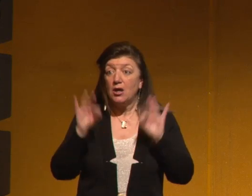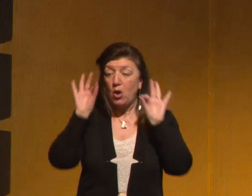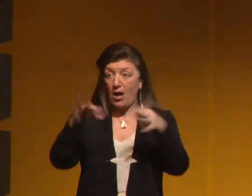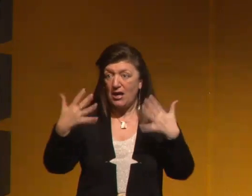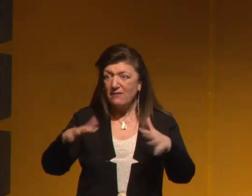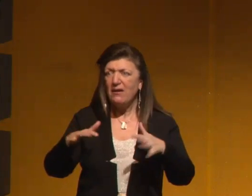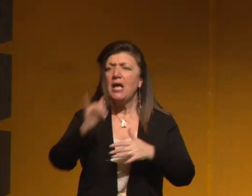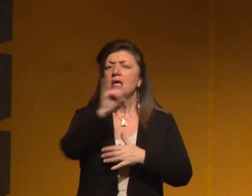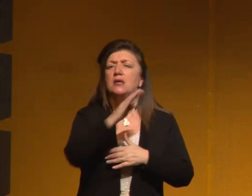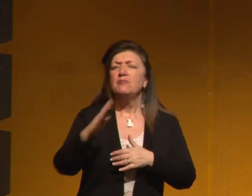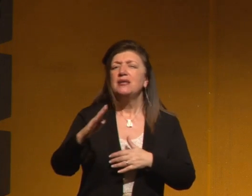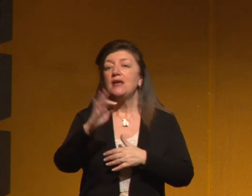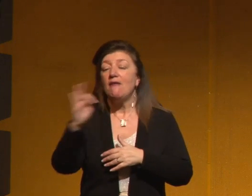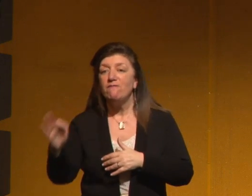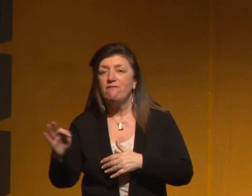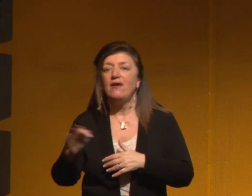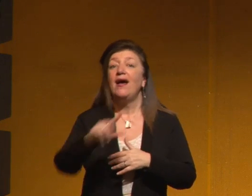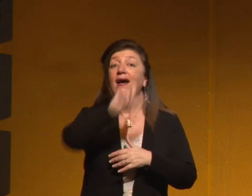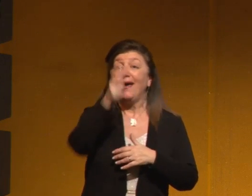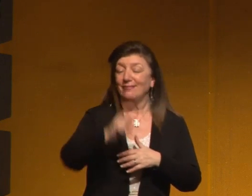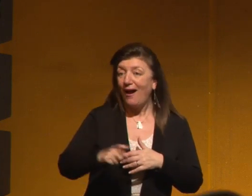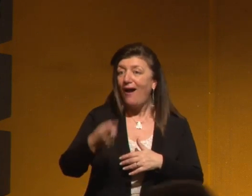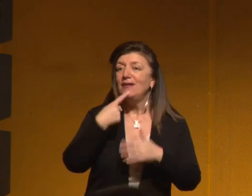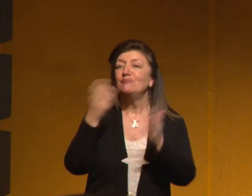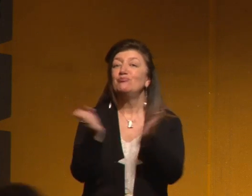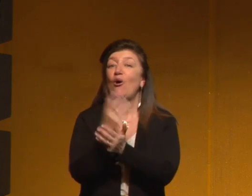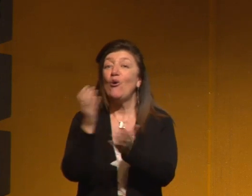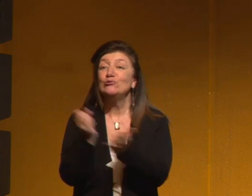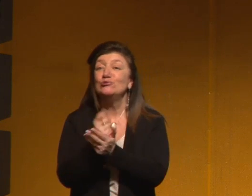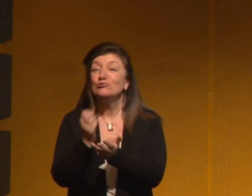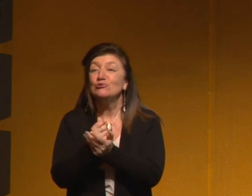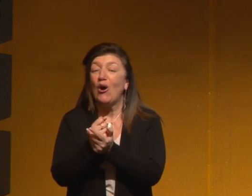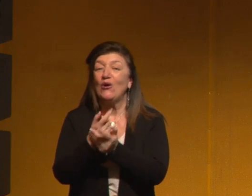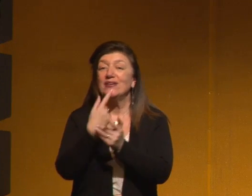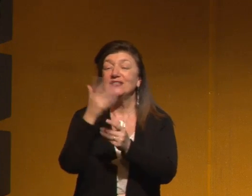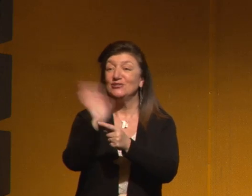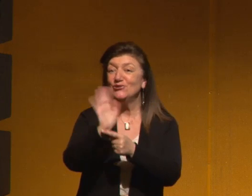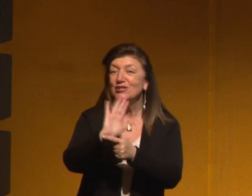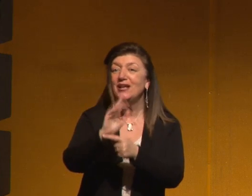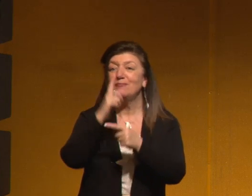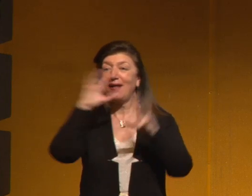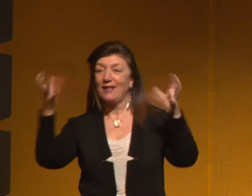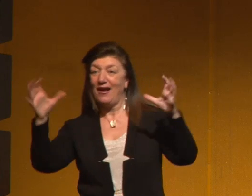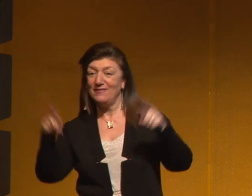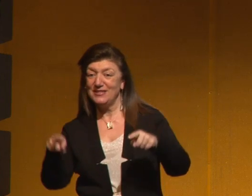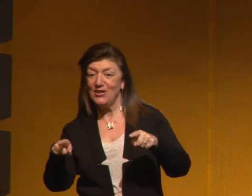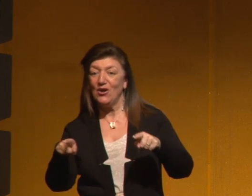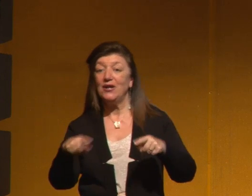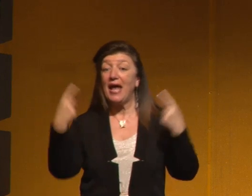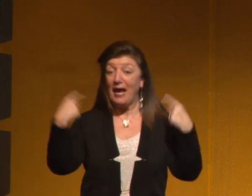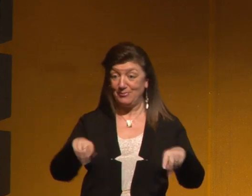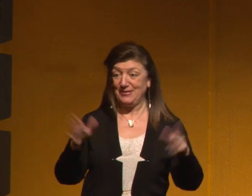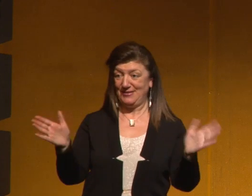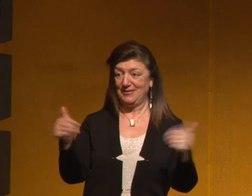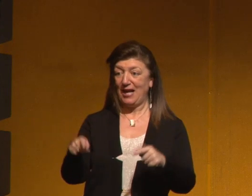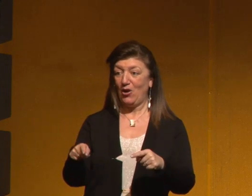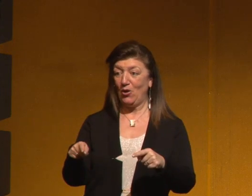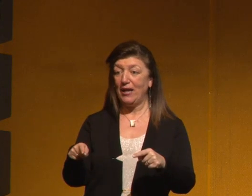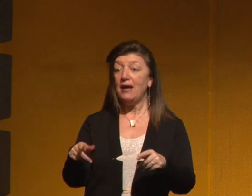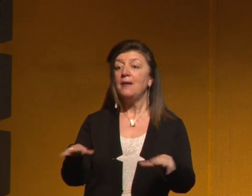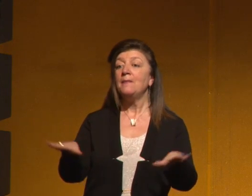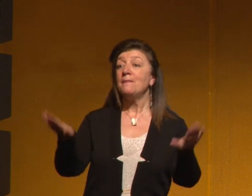alibi f all'italy anche i produttori cinematografici e televisivi il salone oltre a essere tutto questo è anche